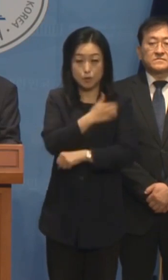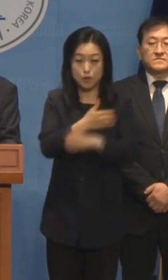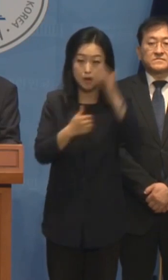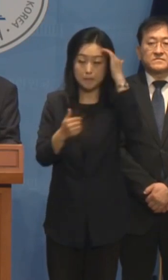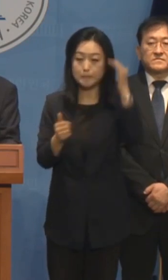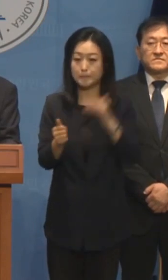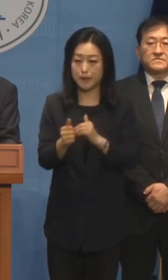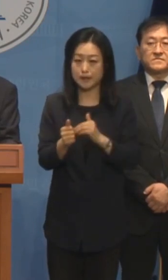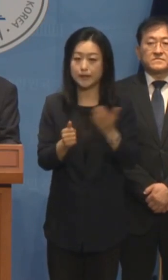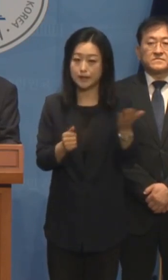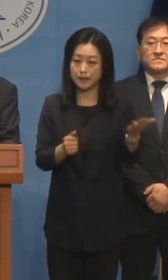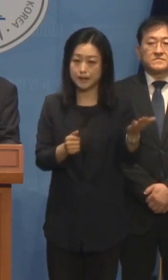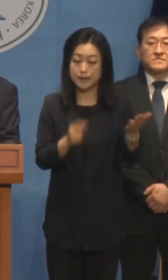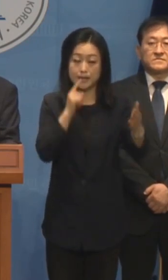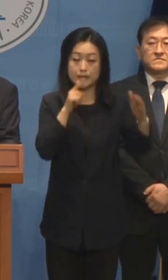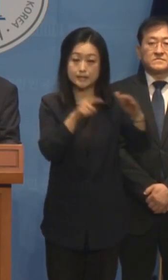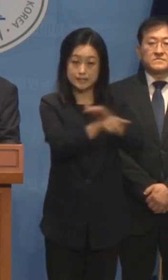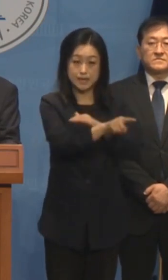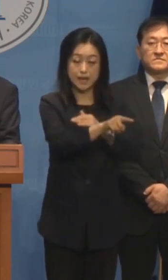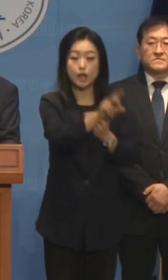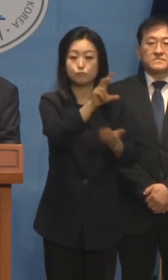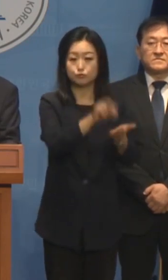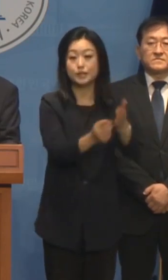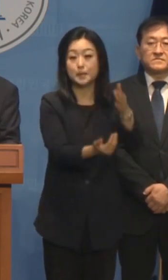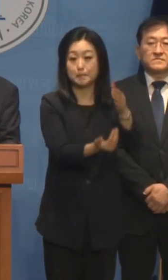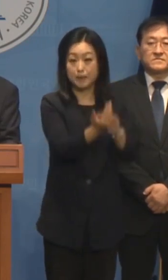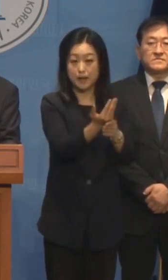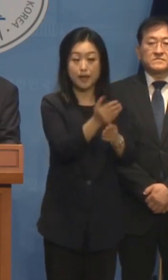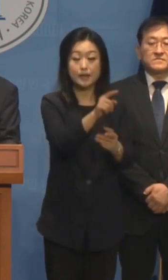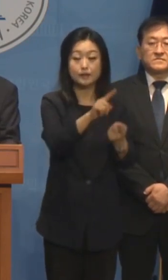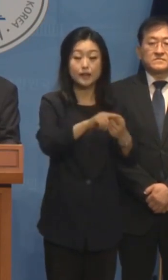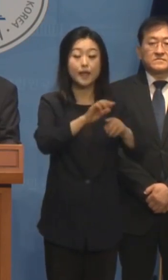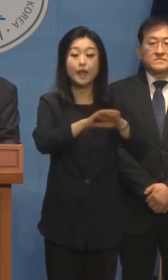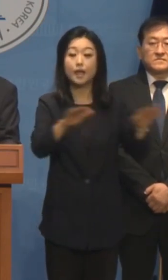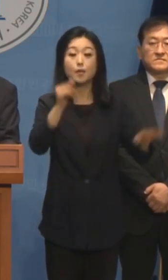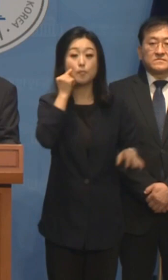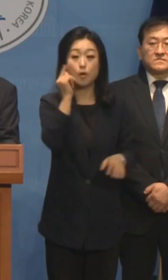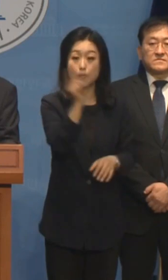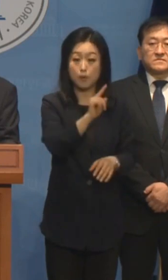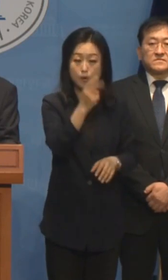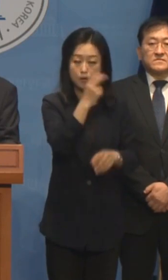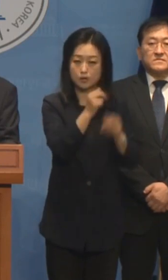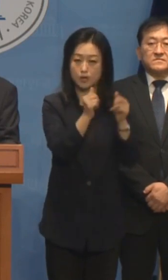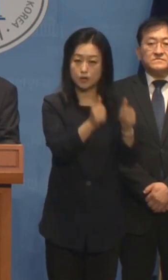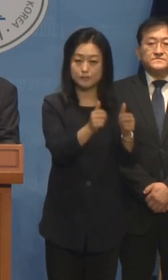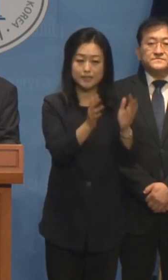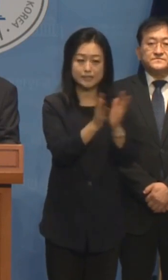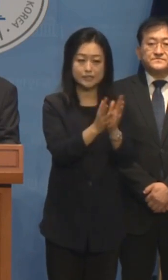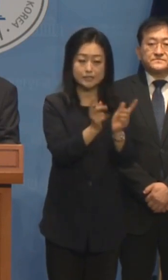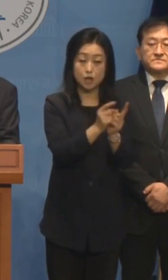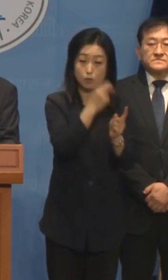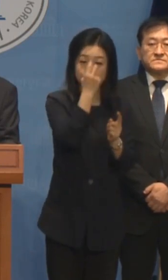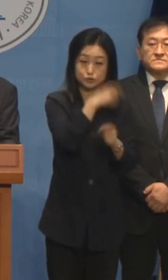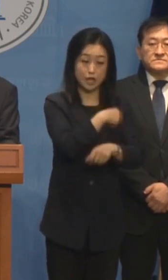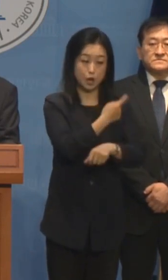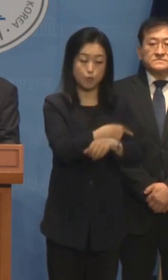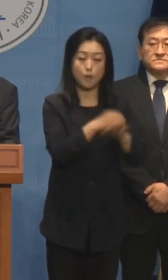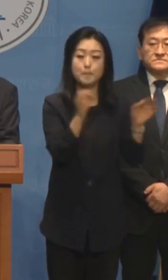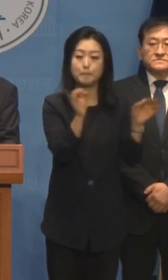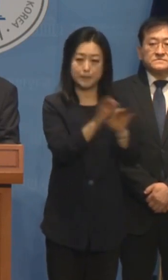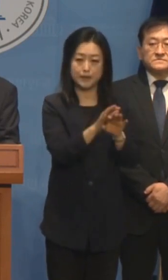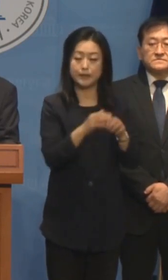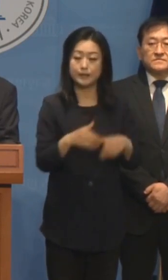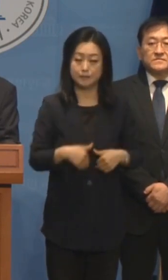한동훈 장관의 시행령 쿠데타를 완벽하게 진압하는 방법은 검찰 직접수사권의 완전